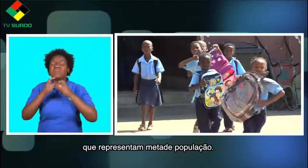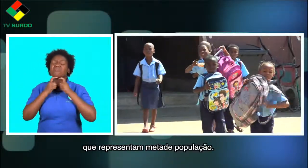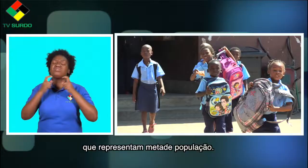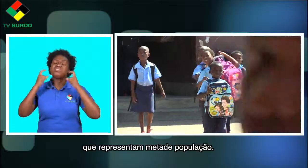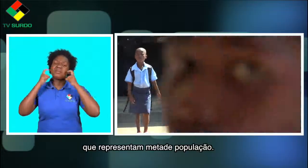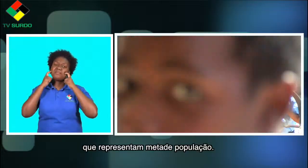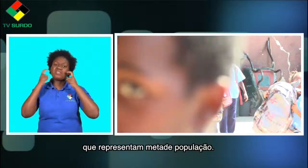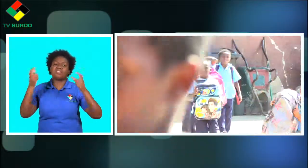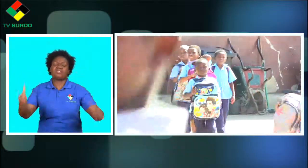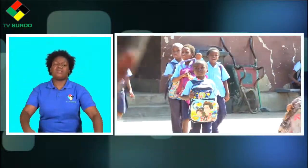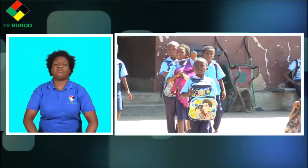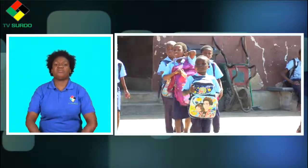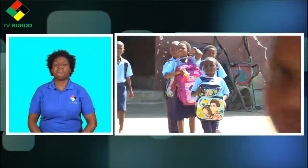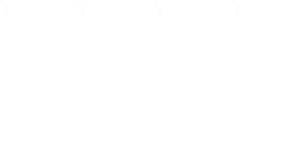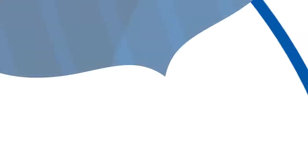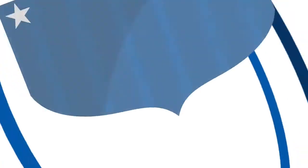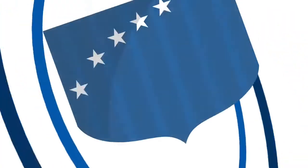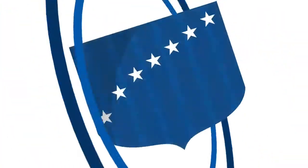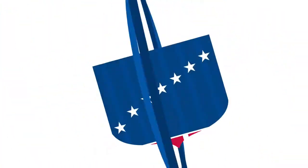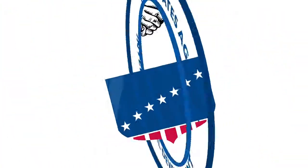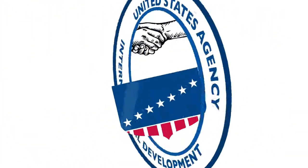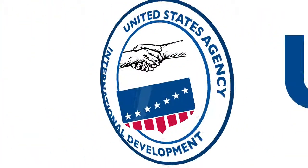metade da população.